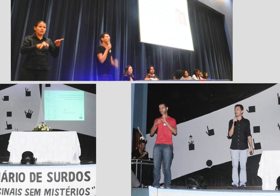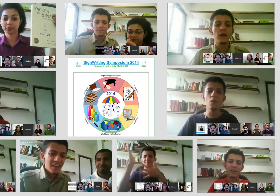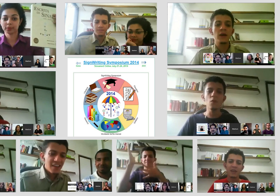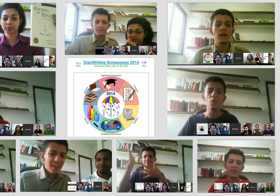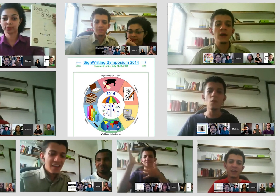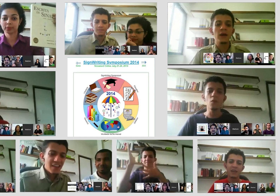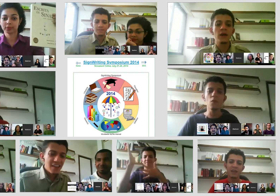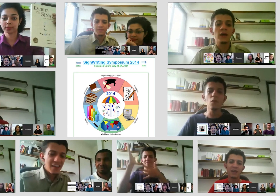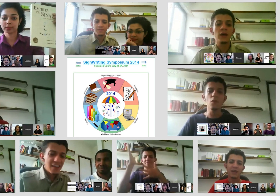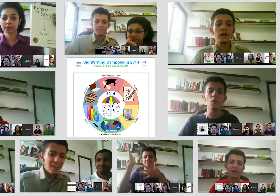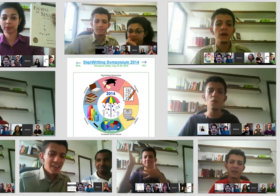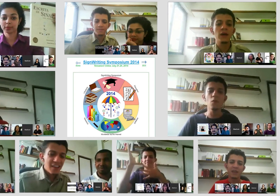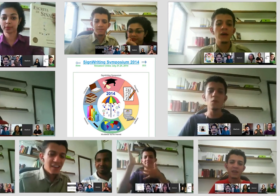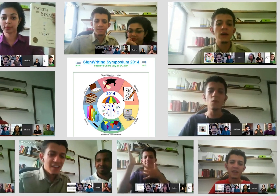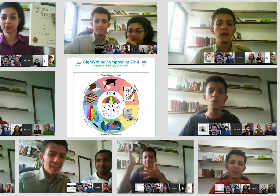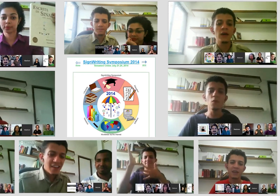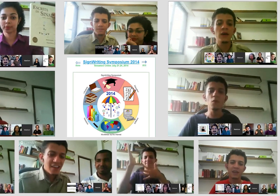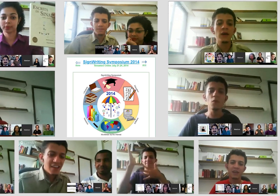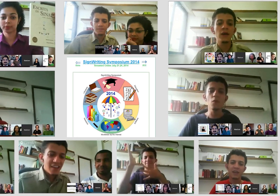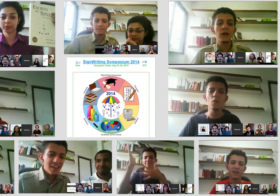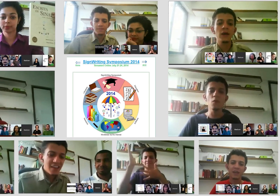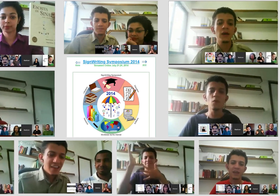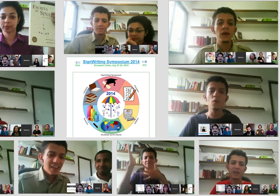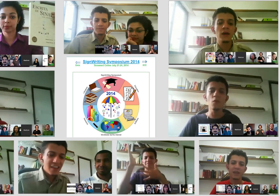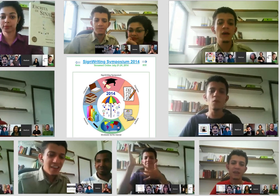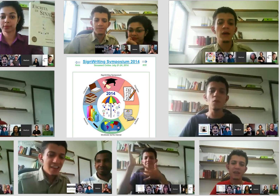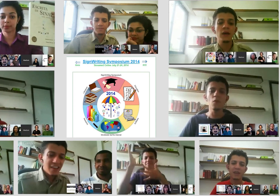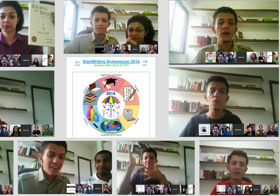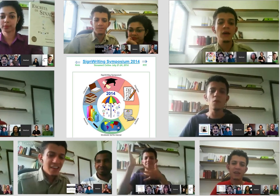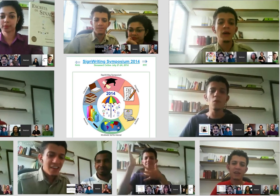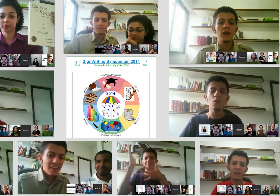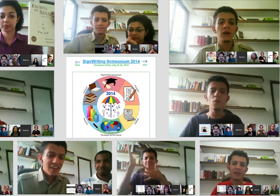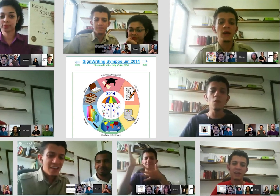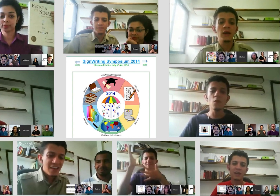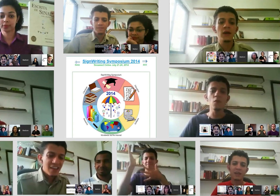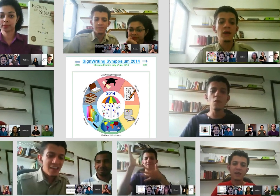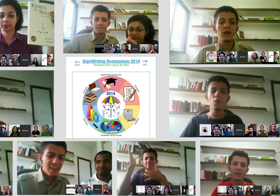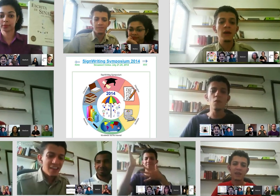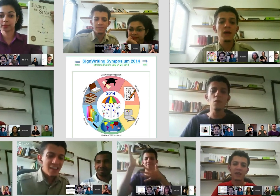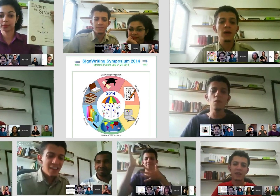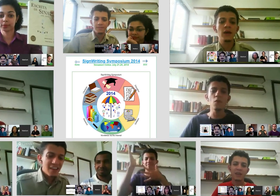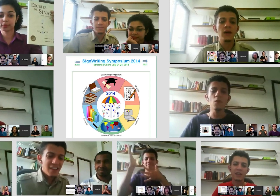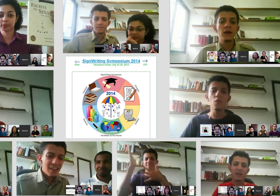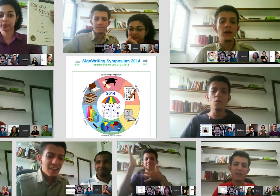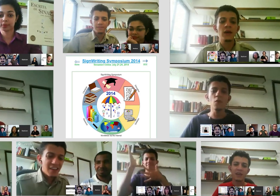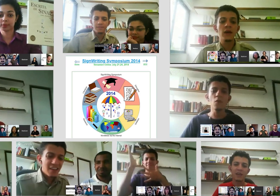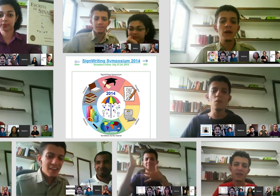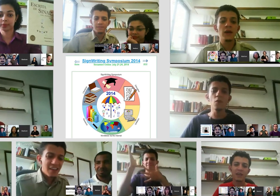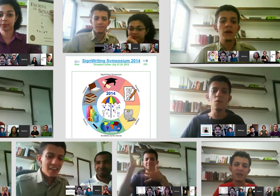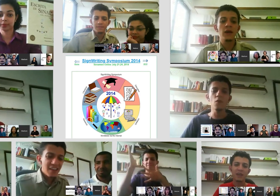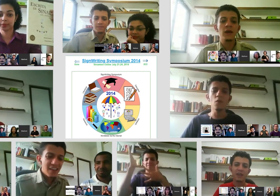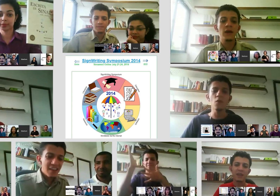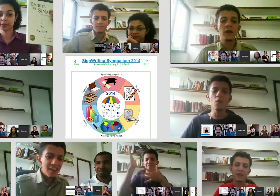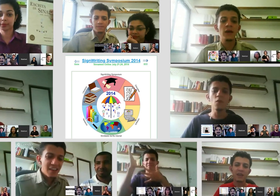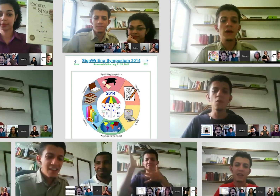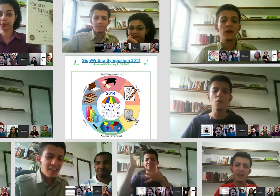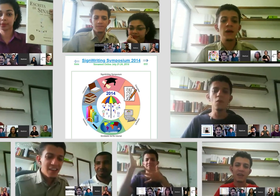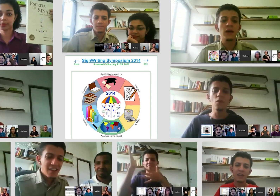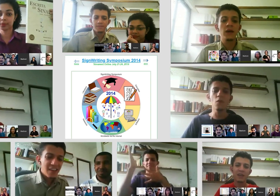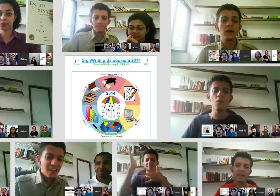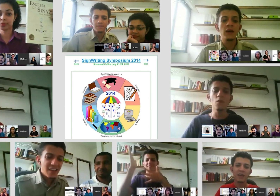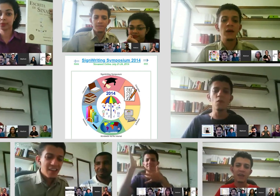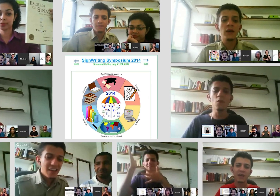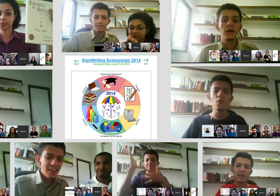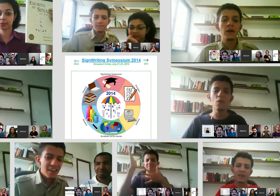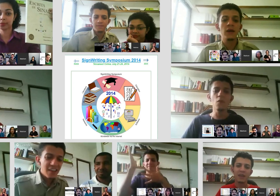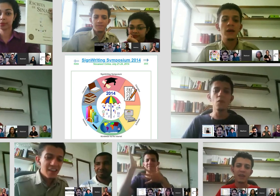muitas viagens. Nós coordenamos e apresentamos 9 palestras numa das edições do Signwriting